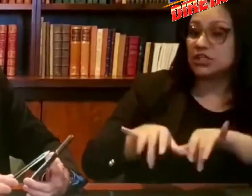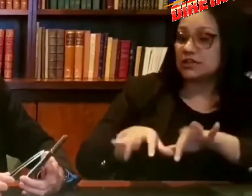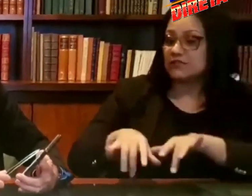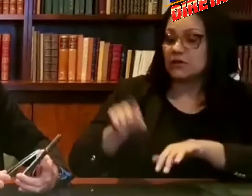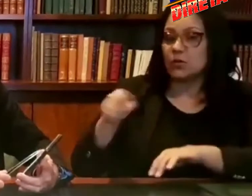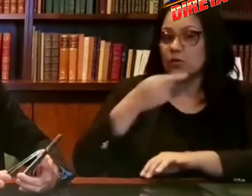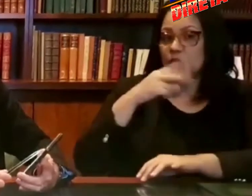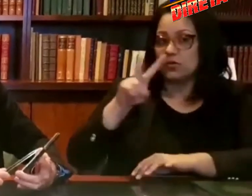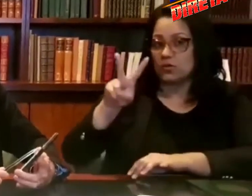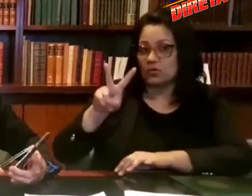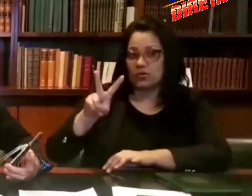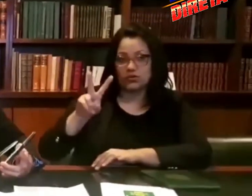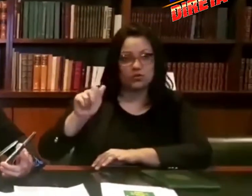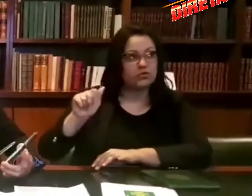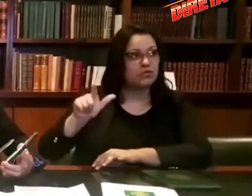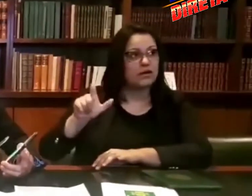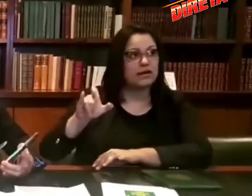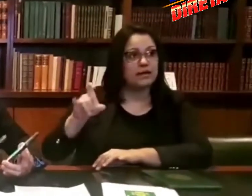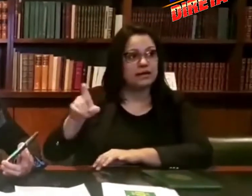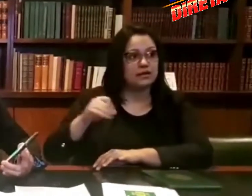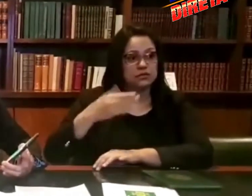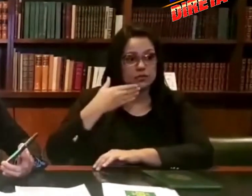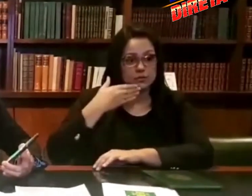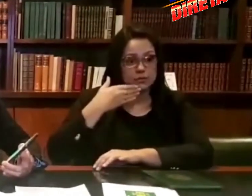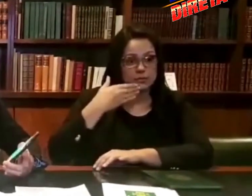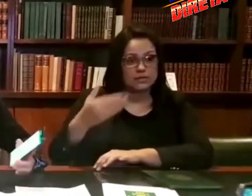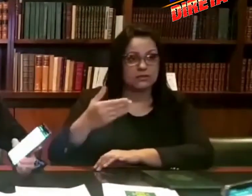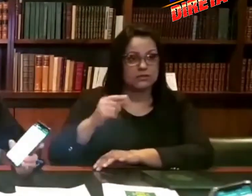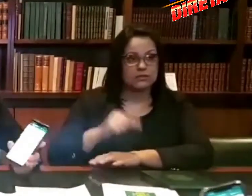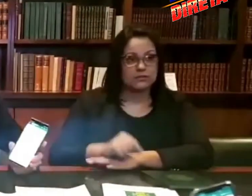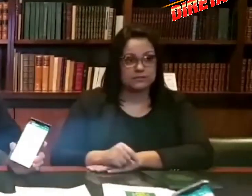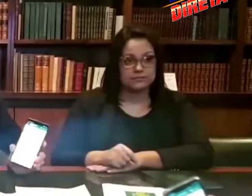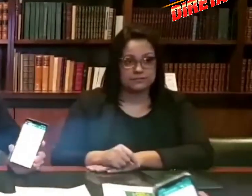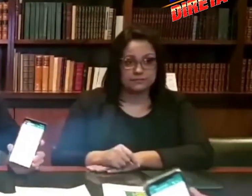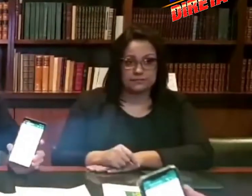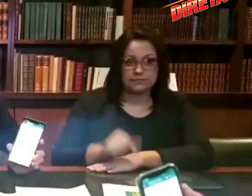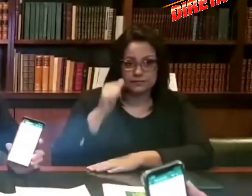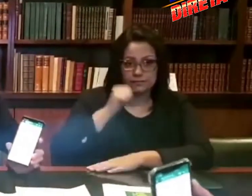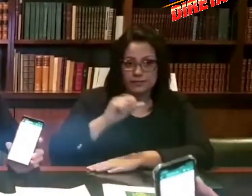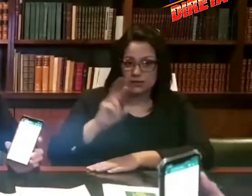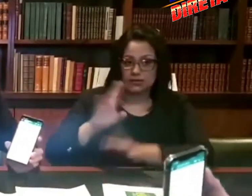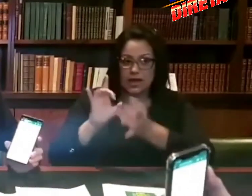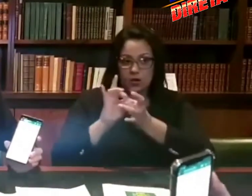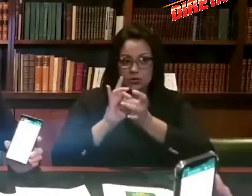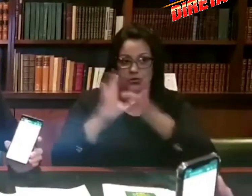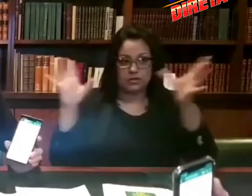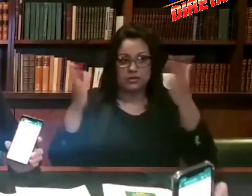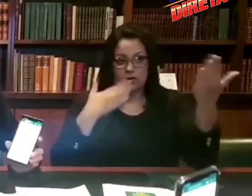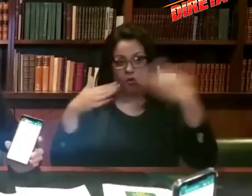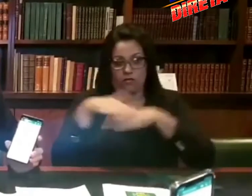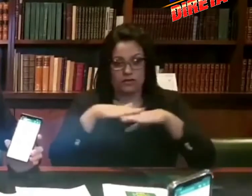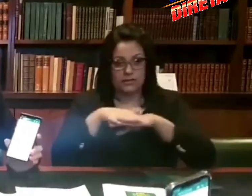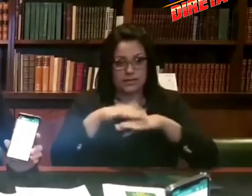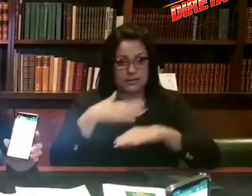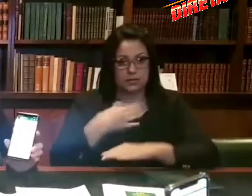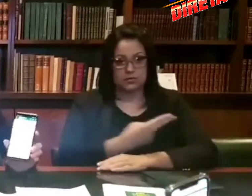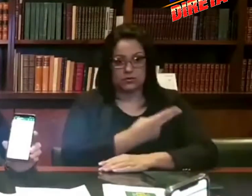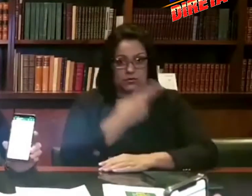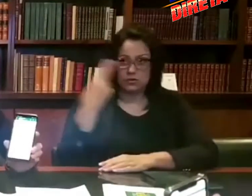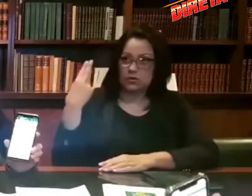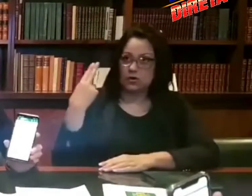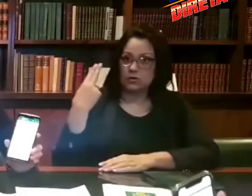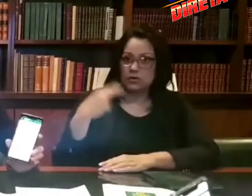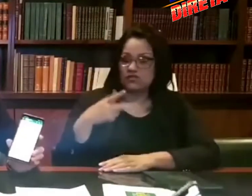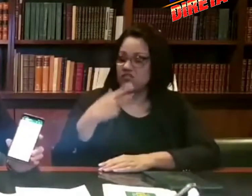o Valeixo pediu para sair, não tem por que sair, ministro. Ela não estava autorizada, né, a conversar em meu nome, como ela disse, não. Não